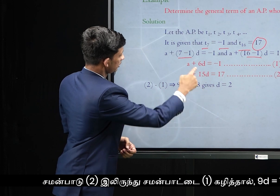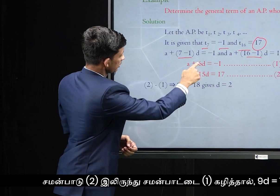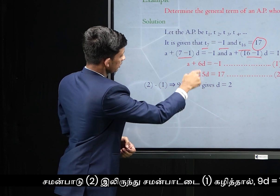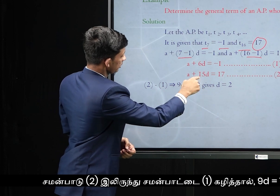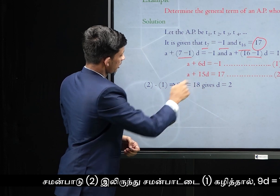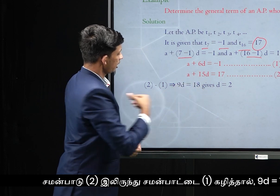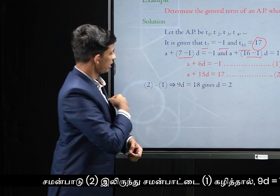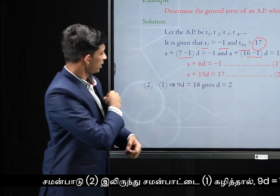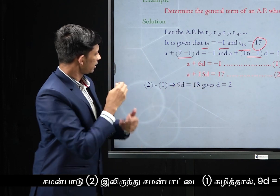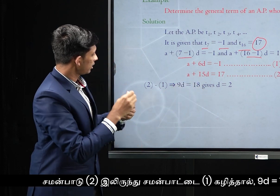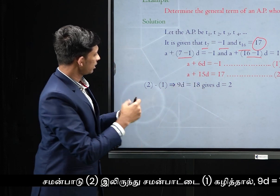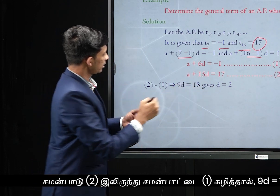ஈடு 2 அளிக்கிறது.